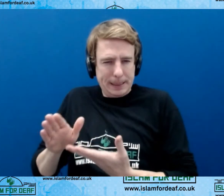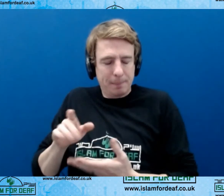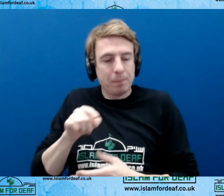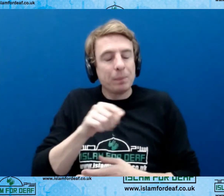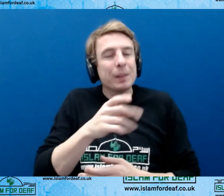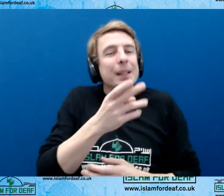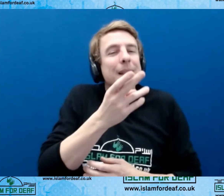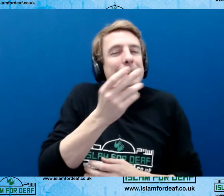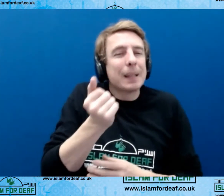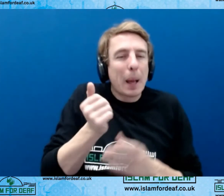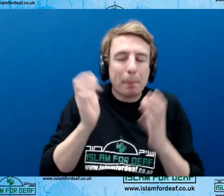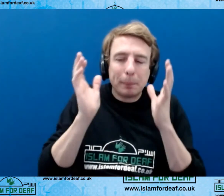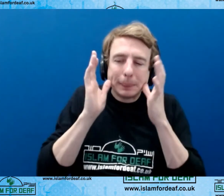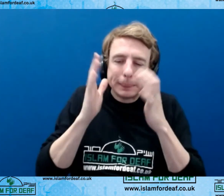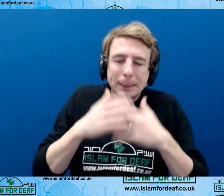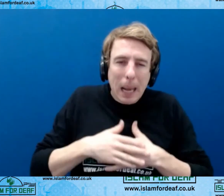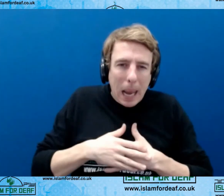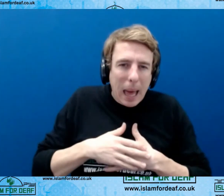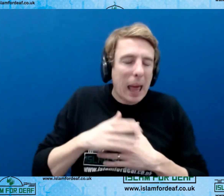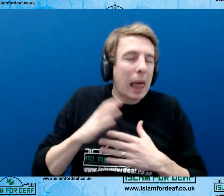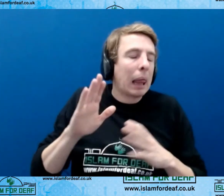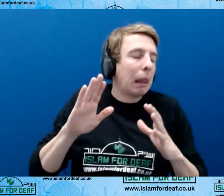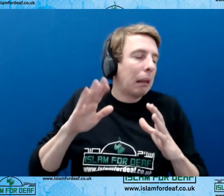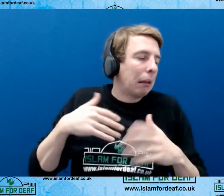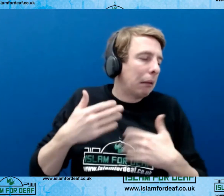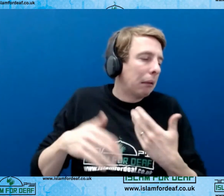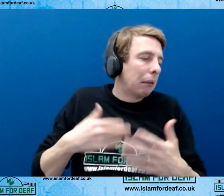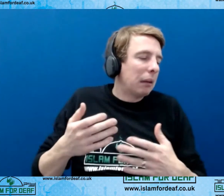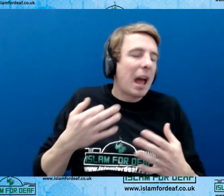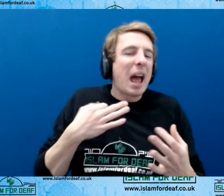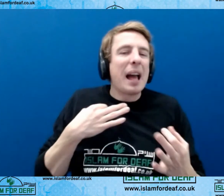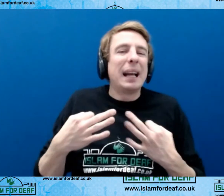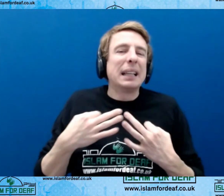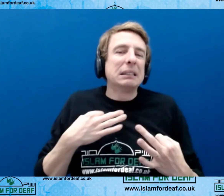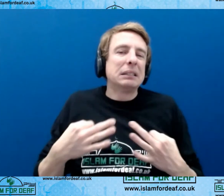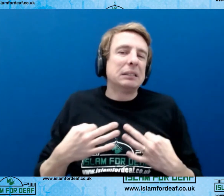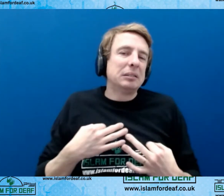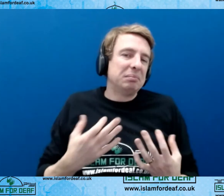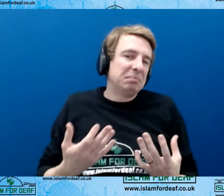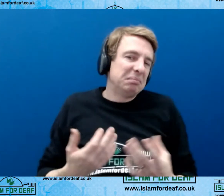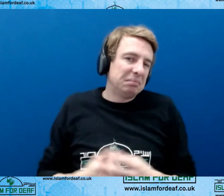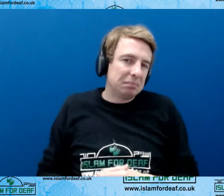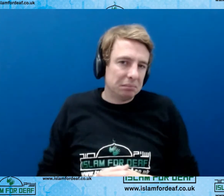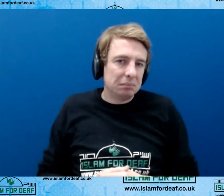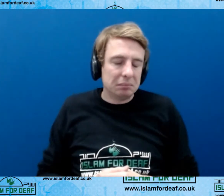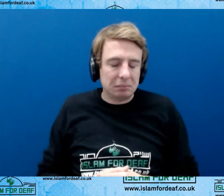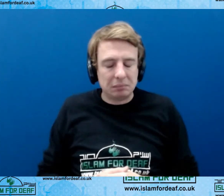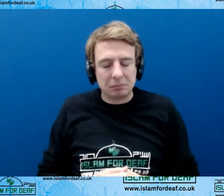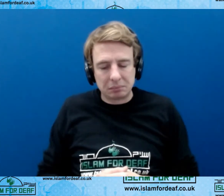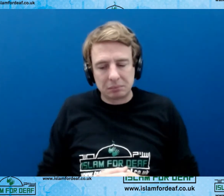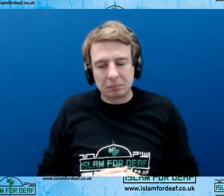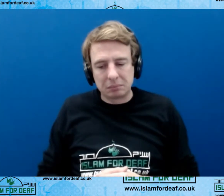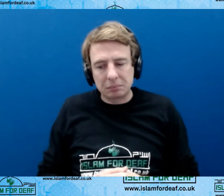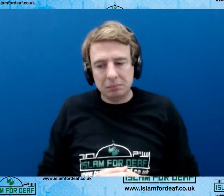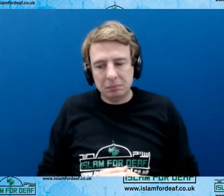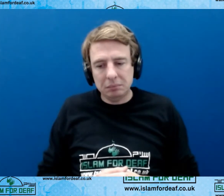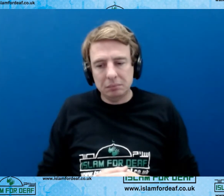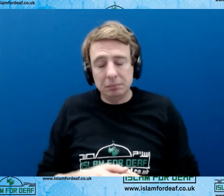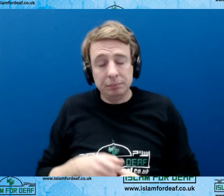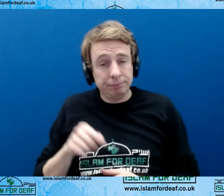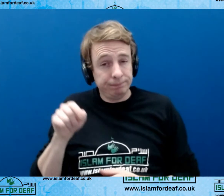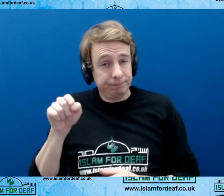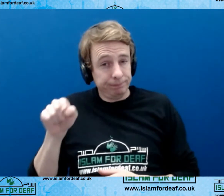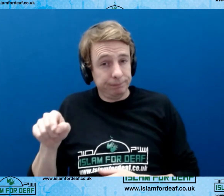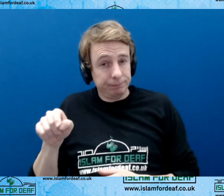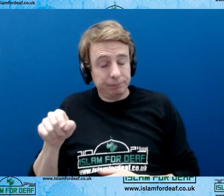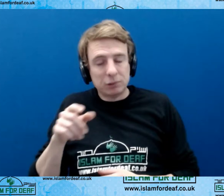هو التساهل عن أدائها في أوقاتها. As for being negligent in the prayer, then this